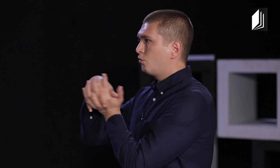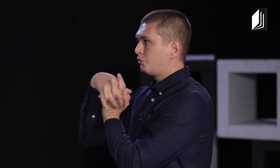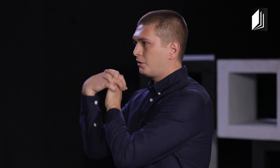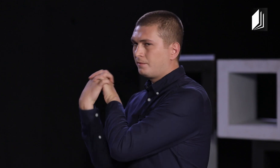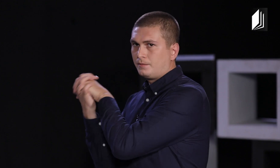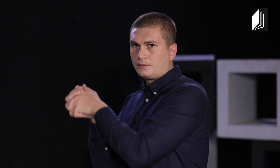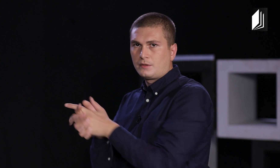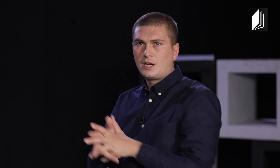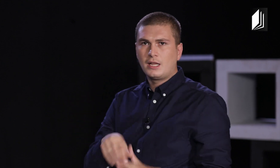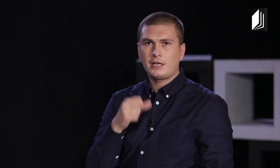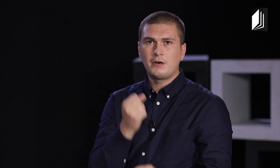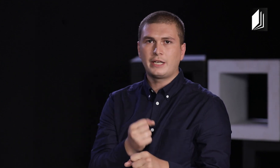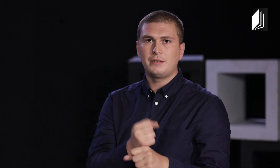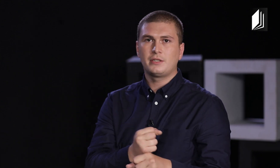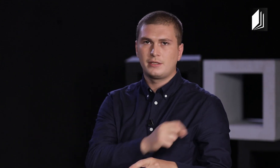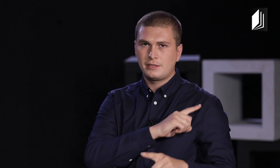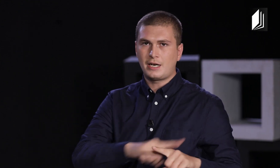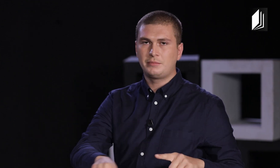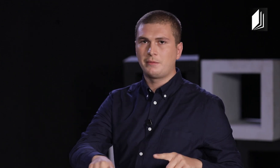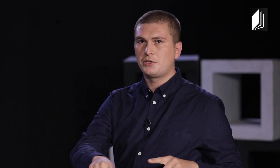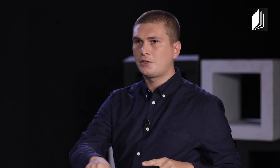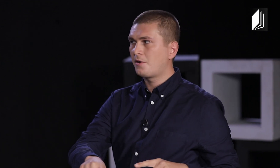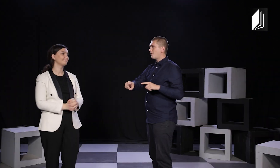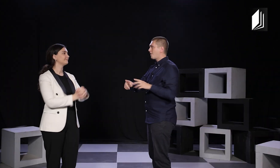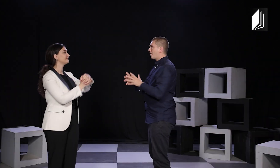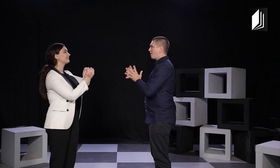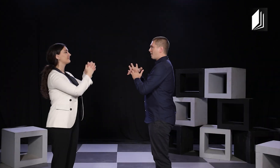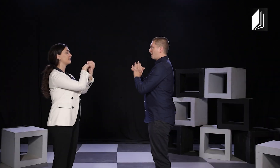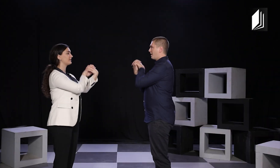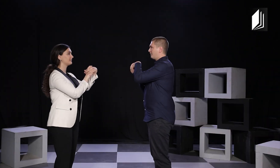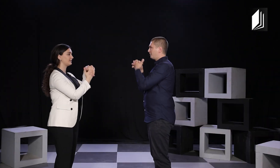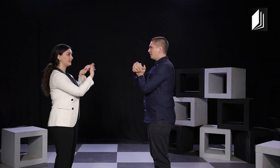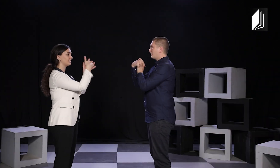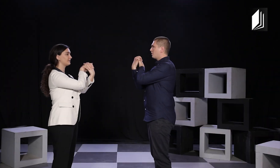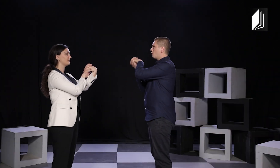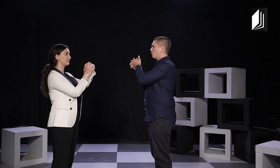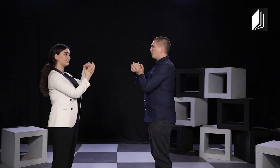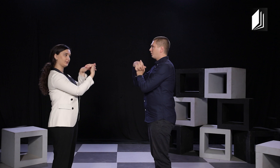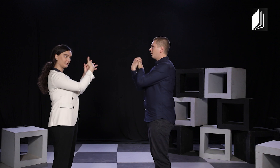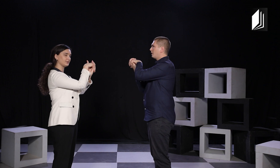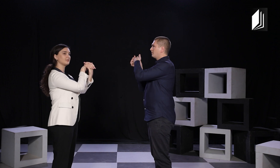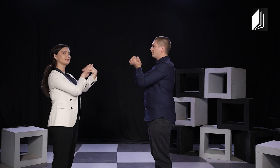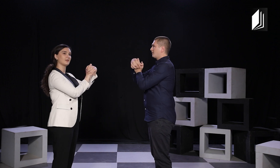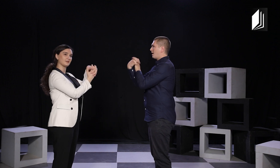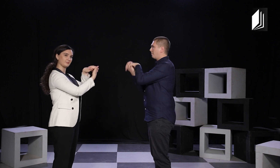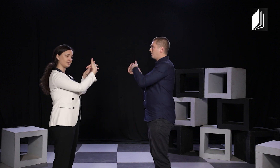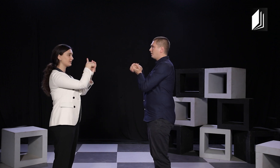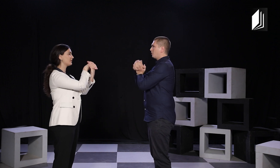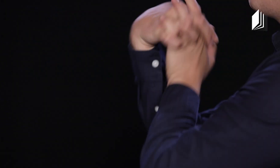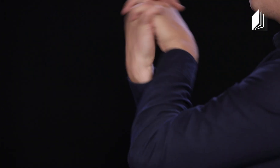5. ახლა კი ვაკეთებთ სწრაფტებში. 1 2 3